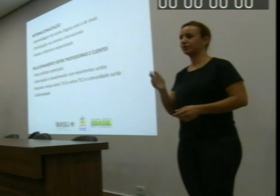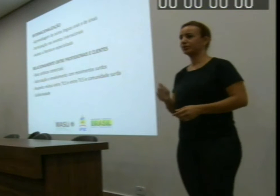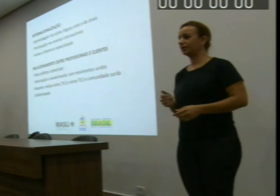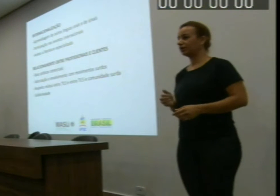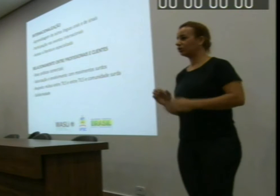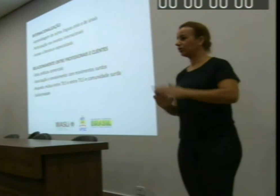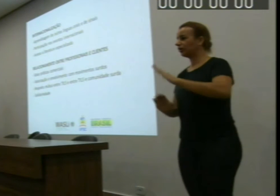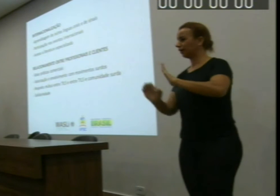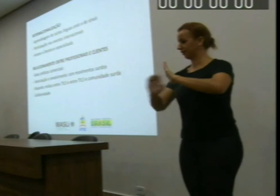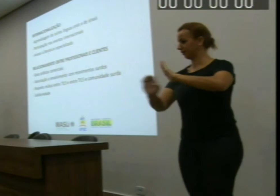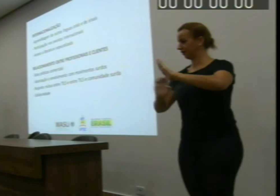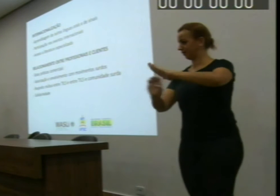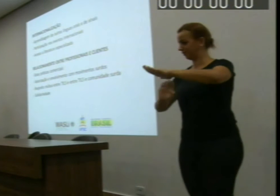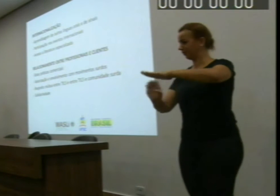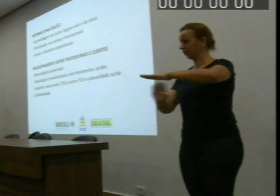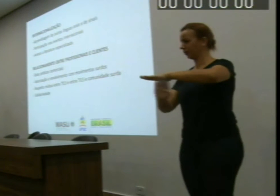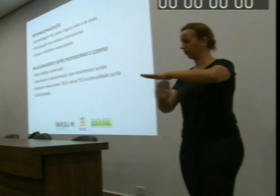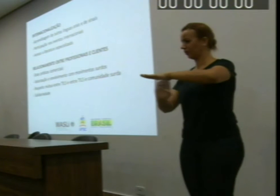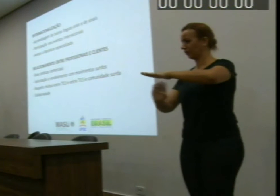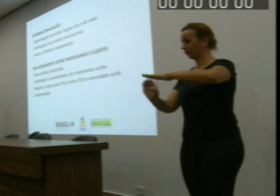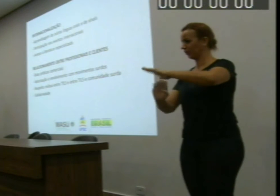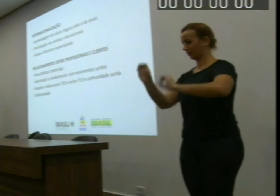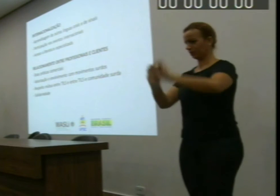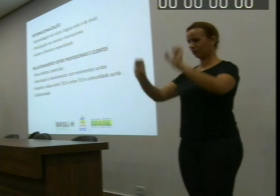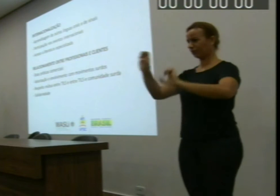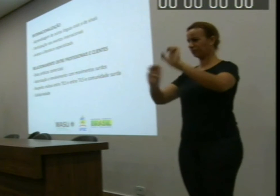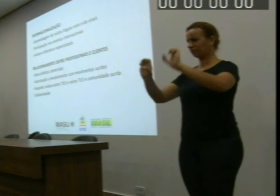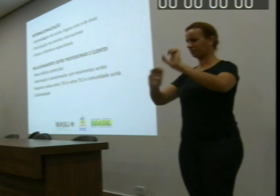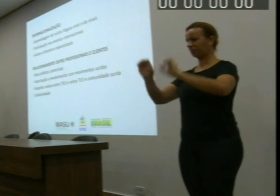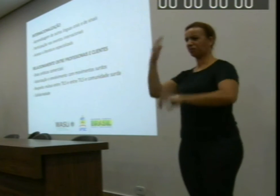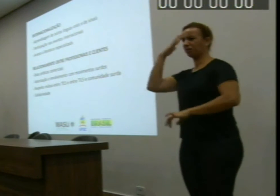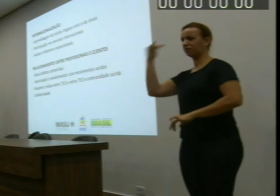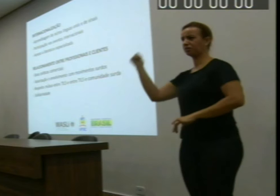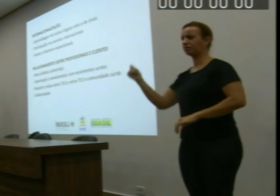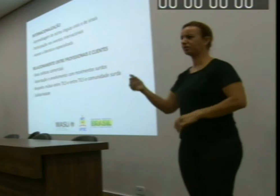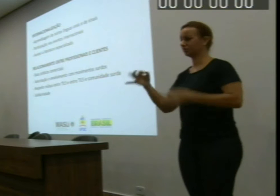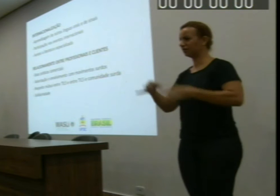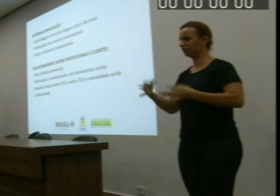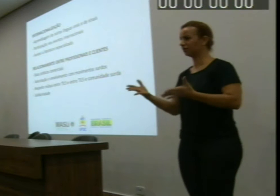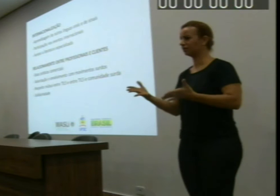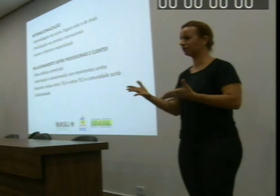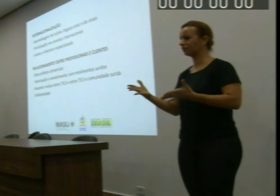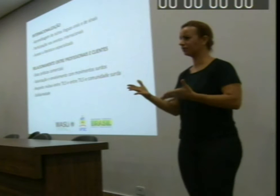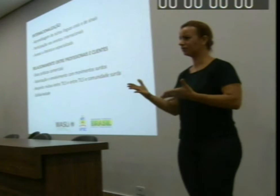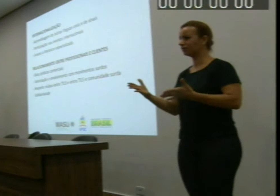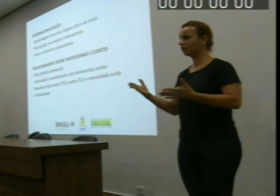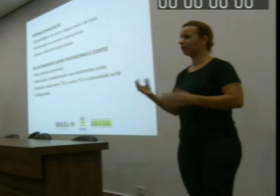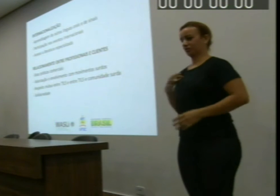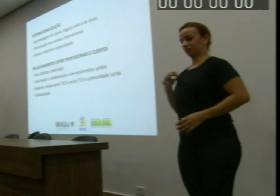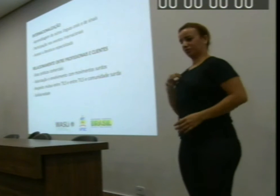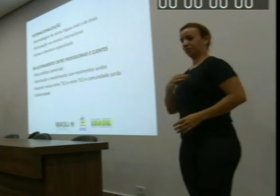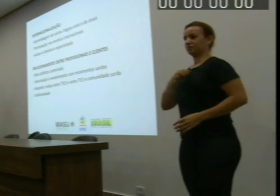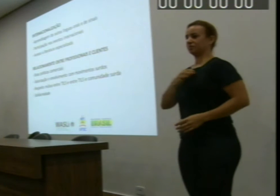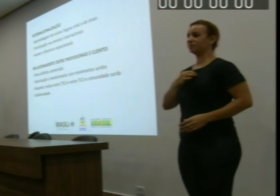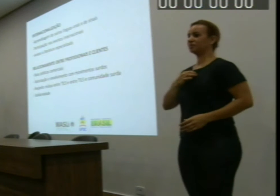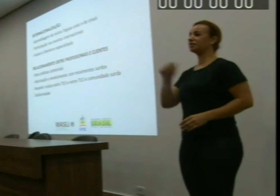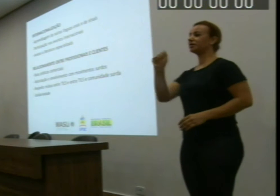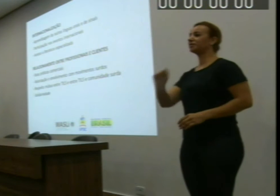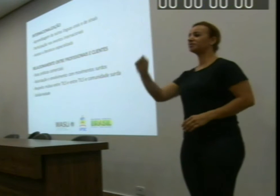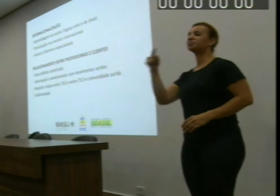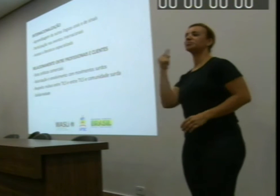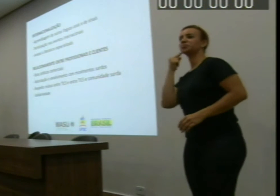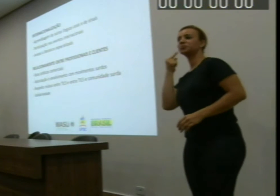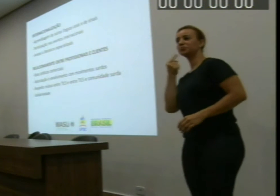comercial que lucra com tudo que faz correto você vai ser voluntário aonde na associação de surdos você vai ser